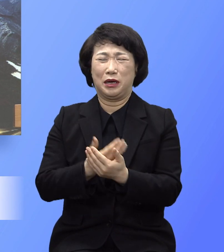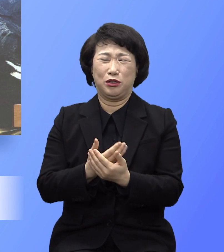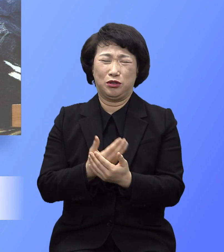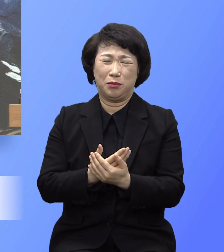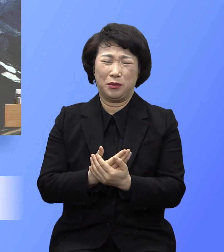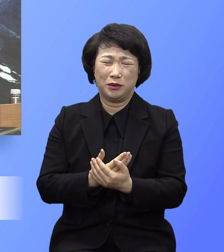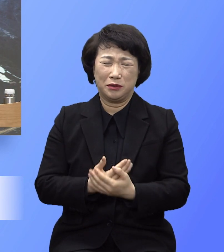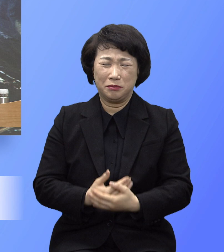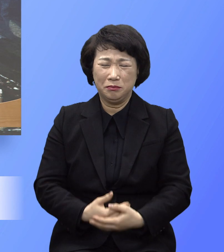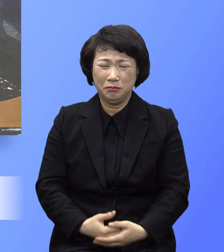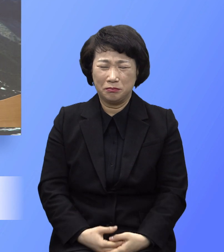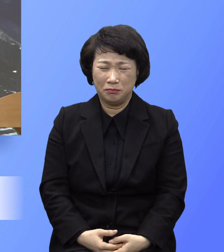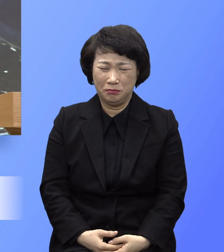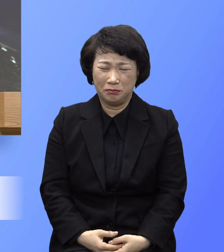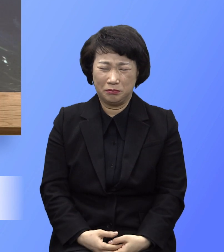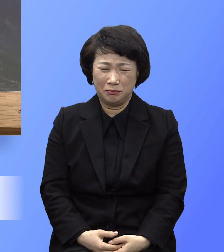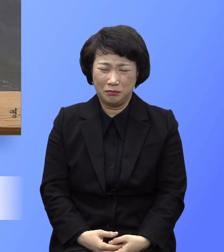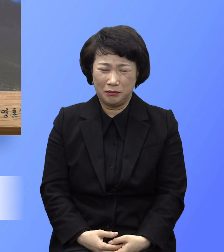하옵소서.